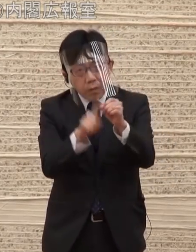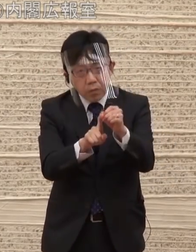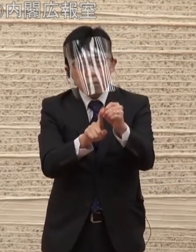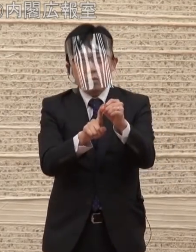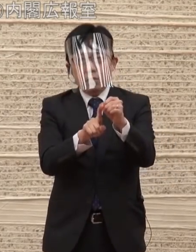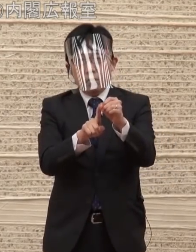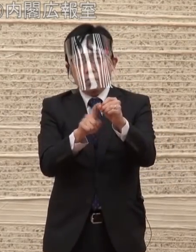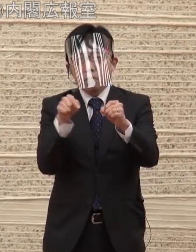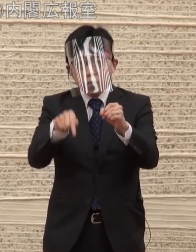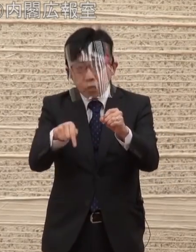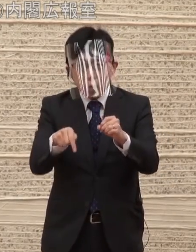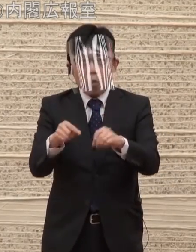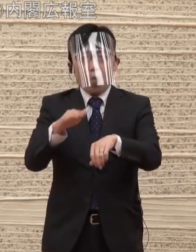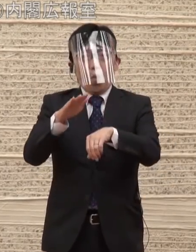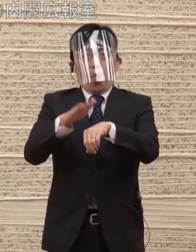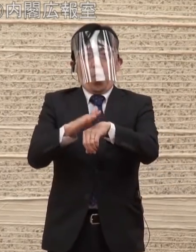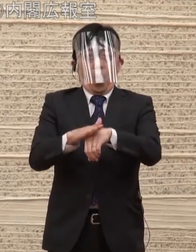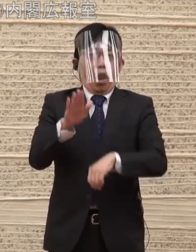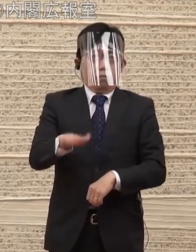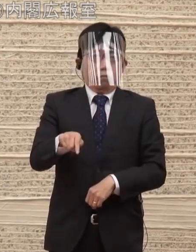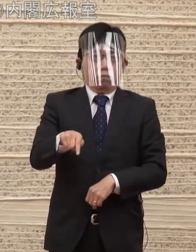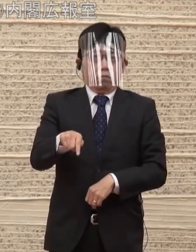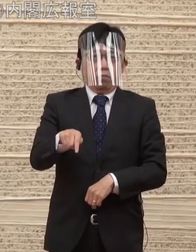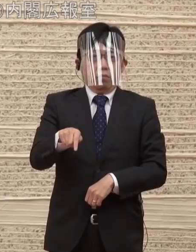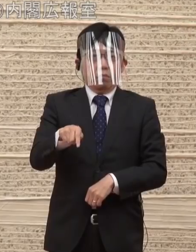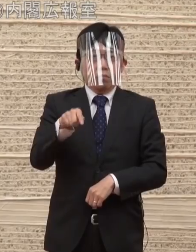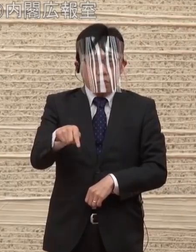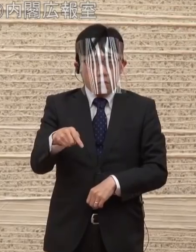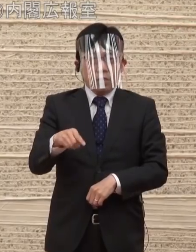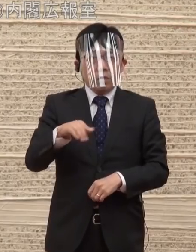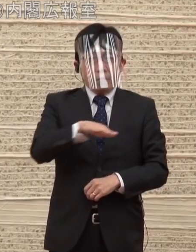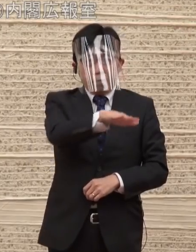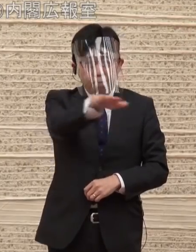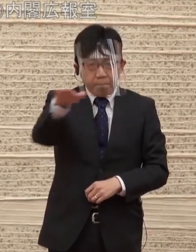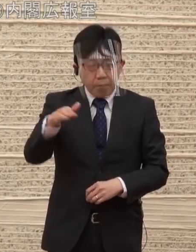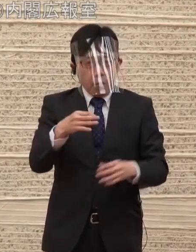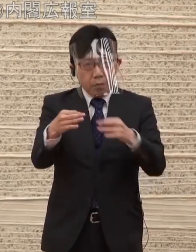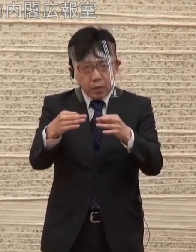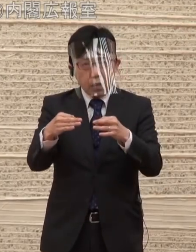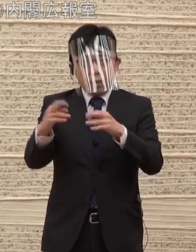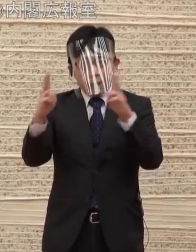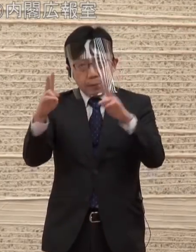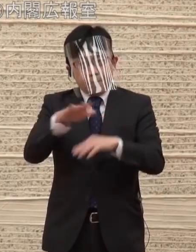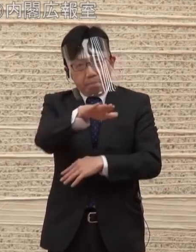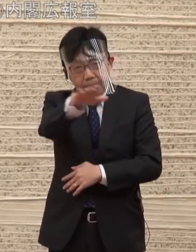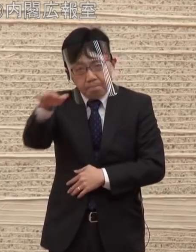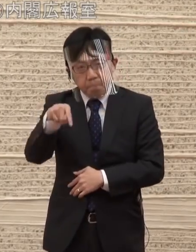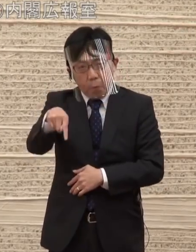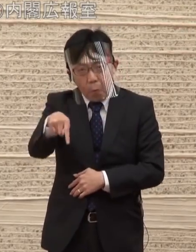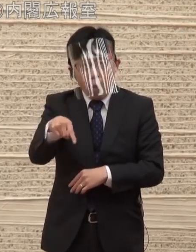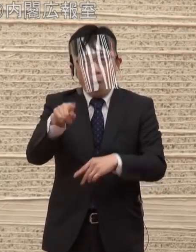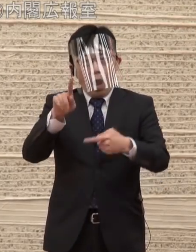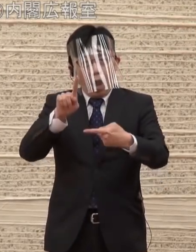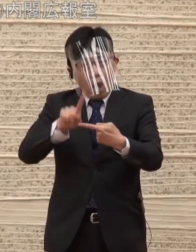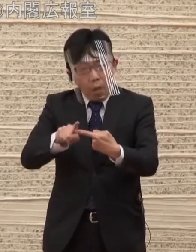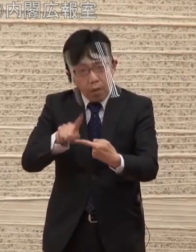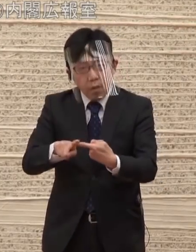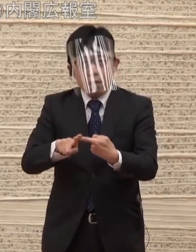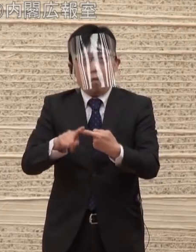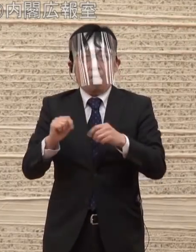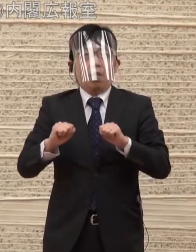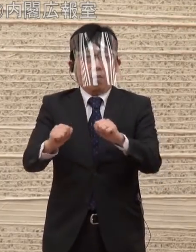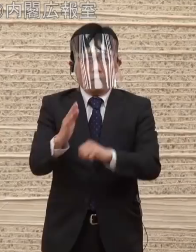これを参考に以上活動を本格化していただきたい政府もガイドラインに沿っ